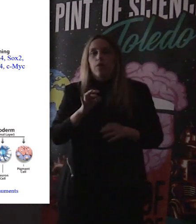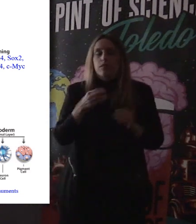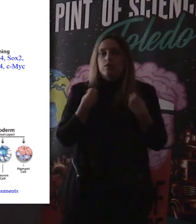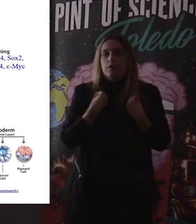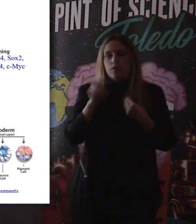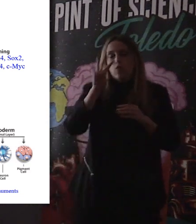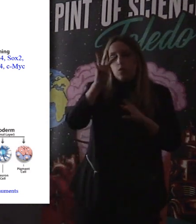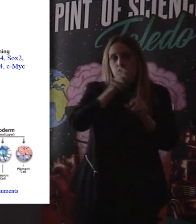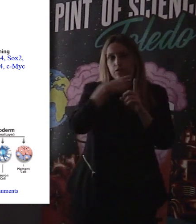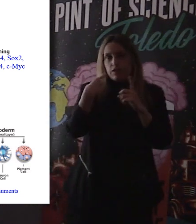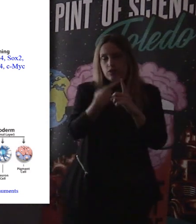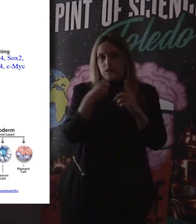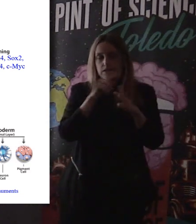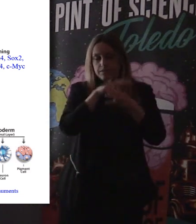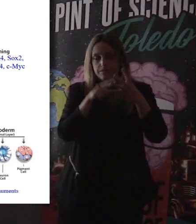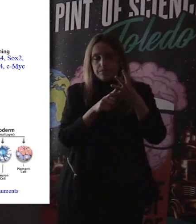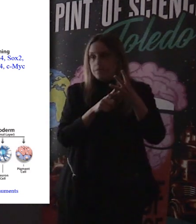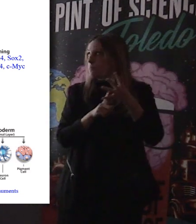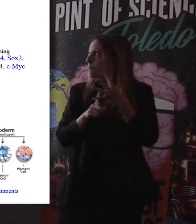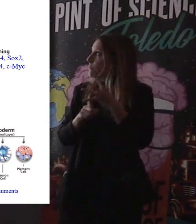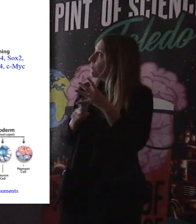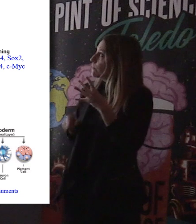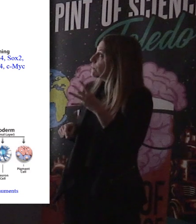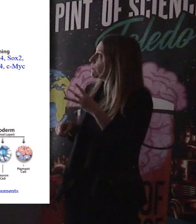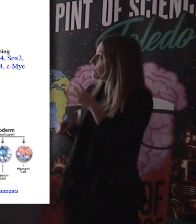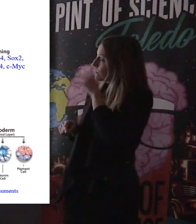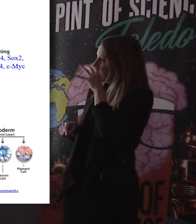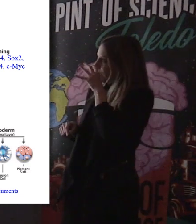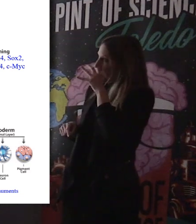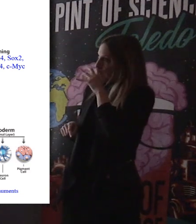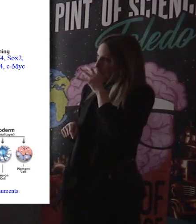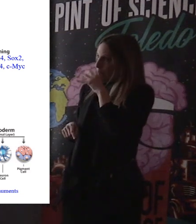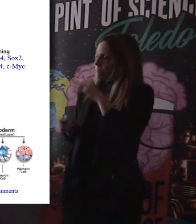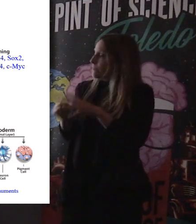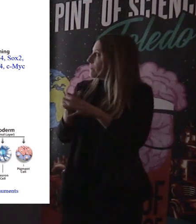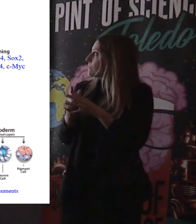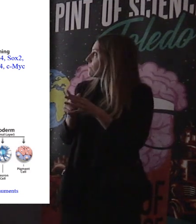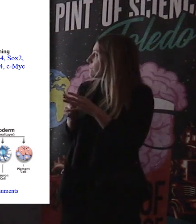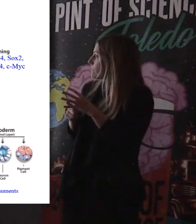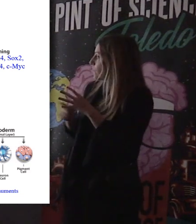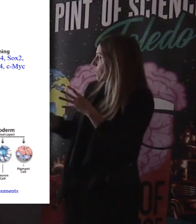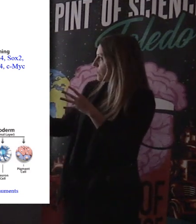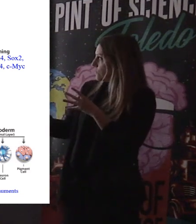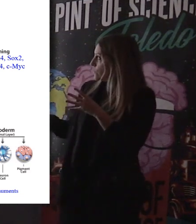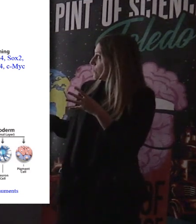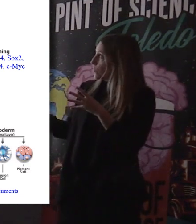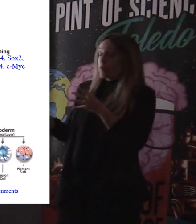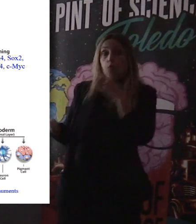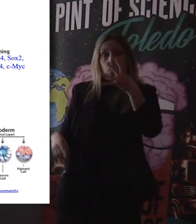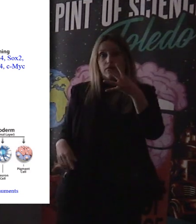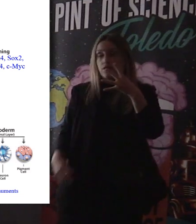se llaman, según ellos, los Yamagata factors, con estos cuatro factores de transcripción